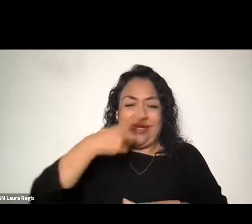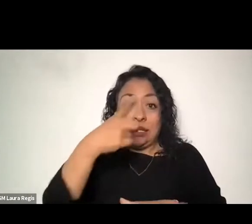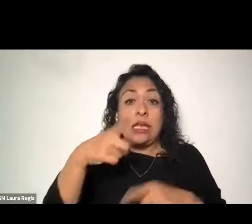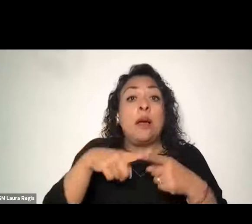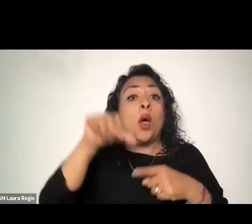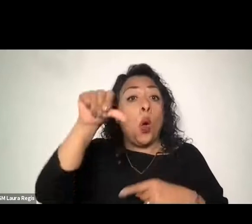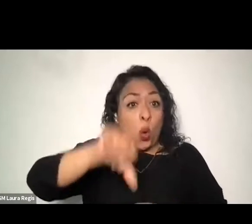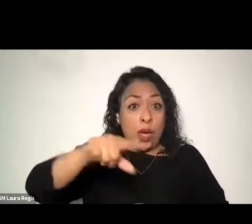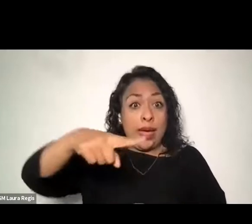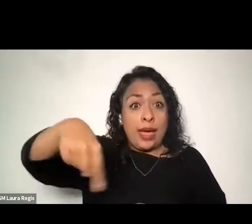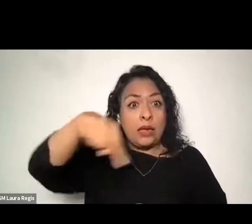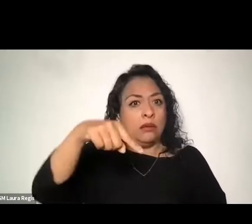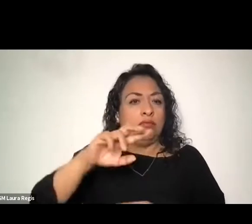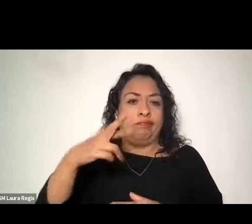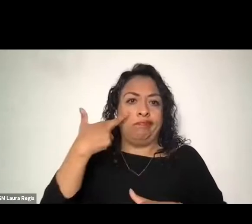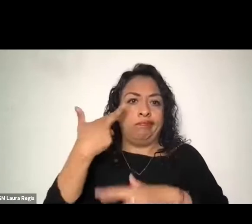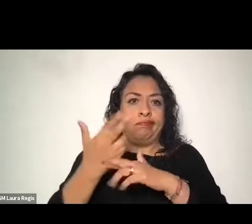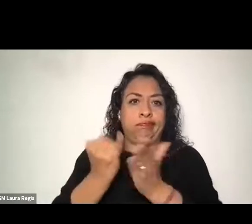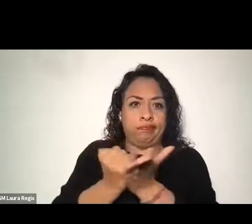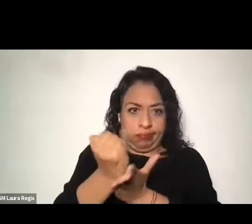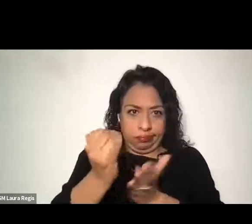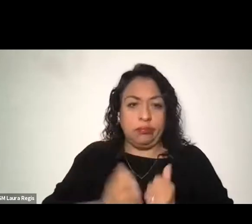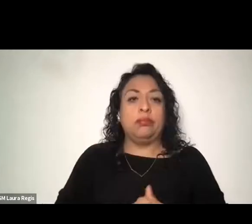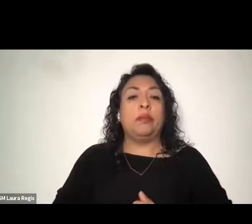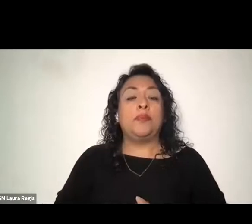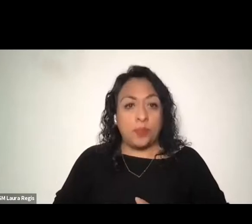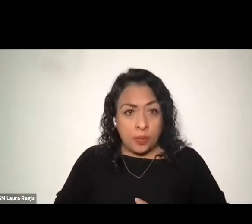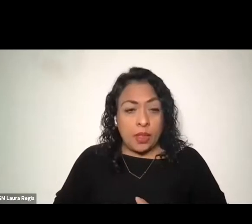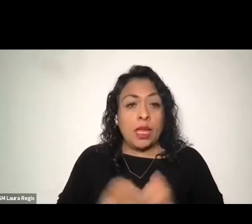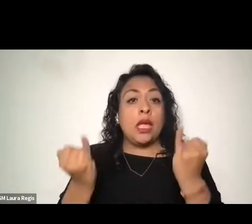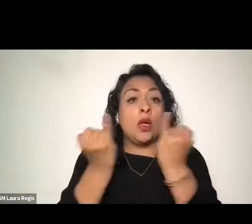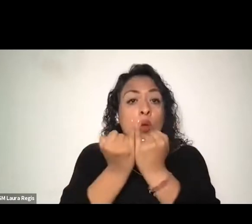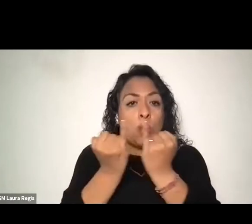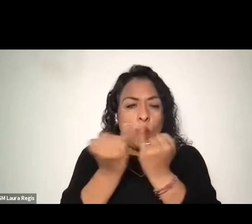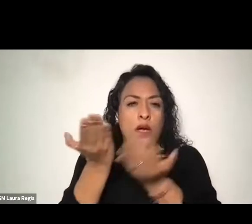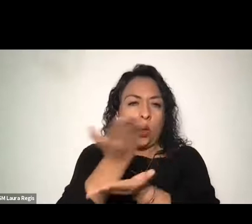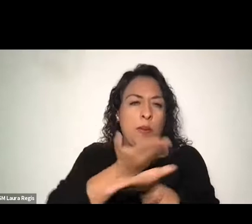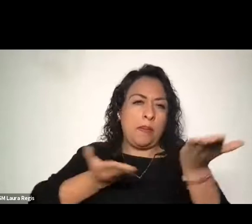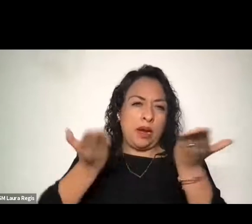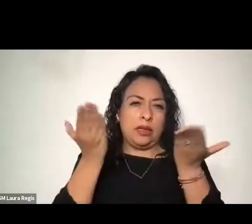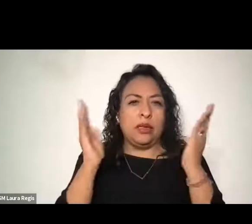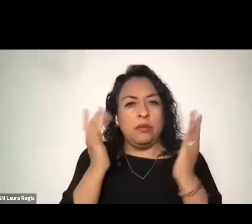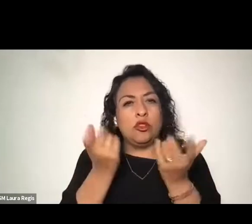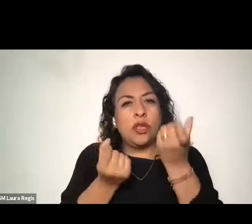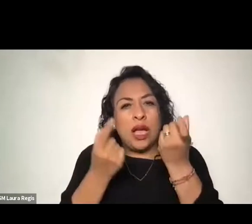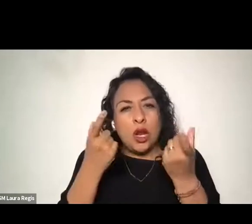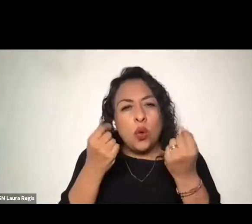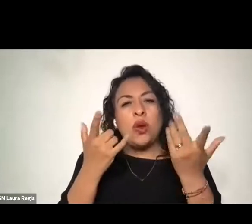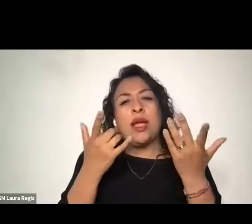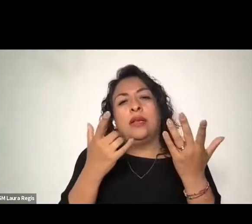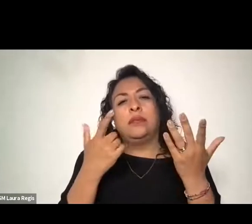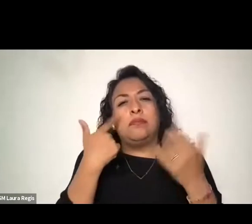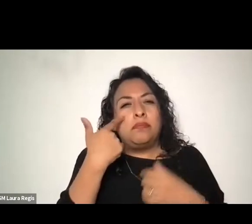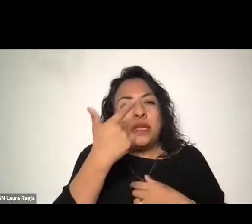hoy día la decisión. Además, les vamos a compartir algunas de las láminas que